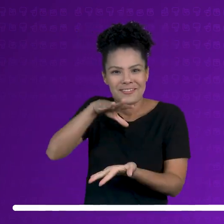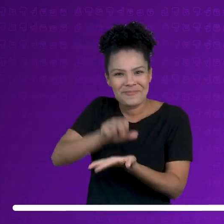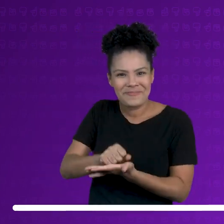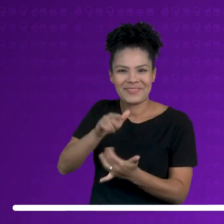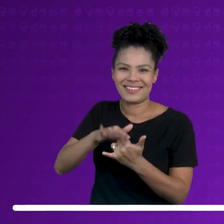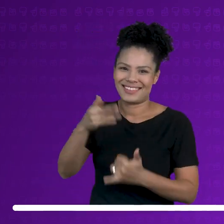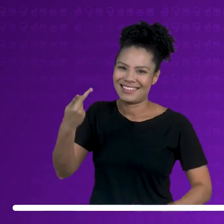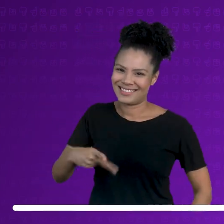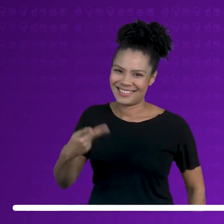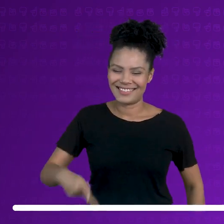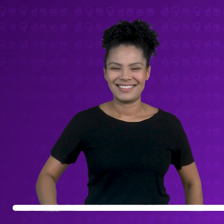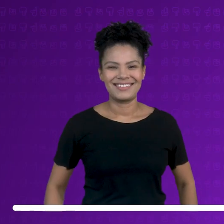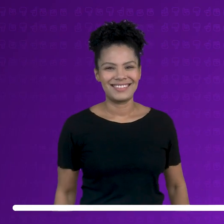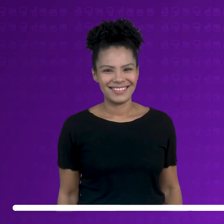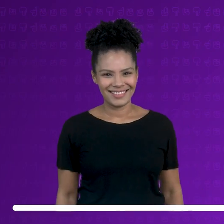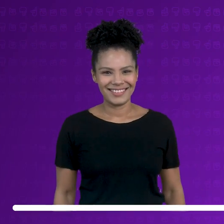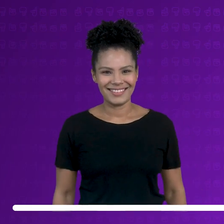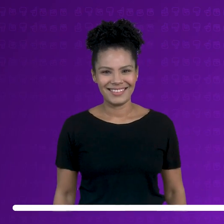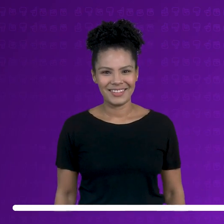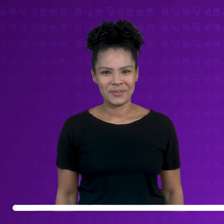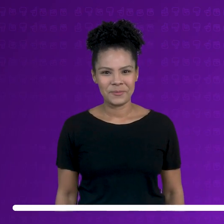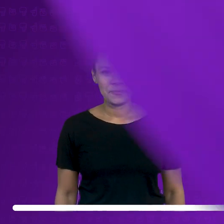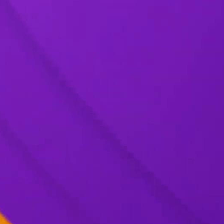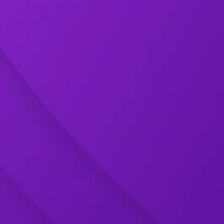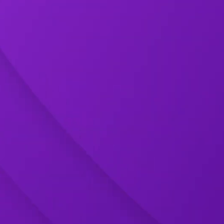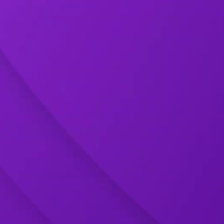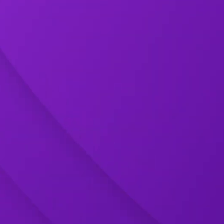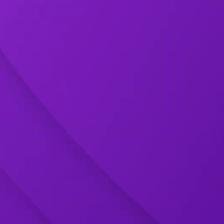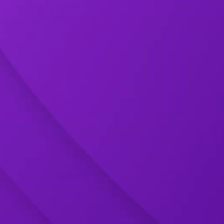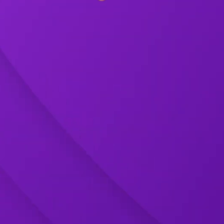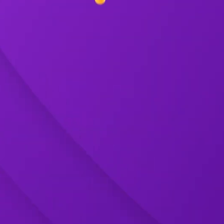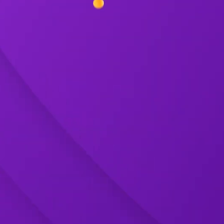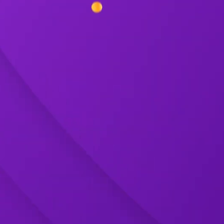deixar o seu like e se inscrever no canal da Uníntese aqui no YouTube.